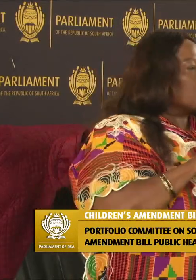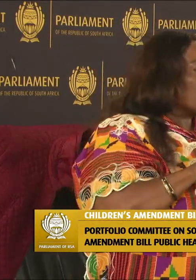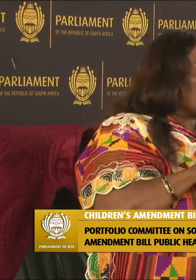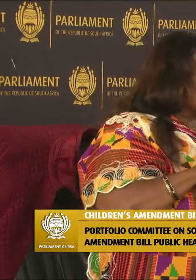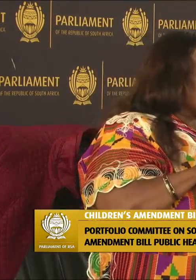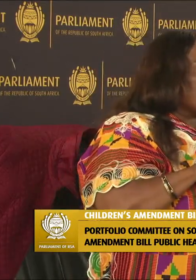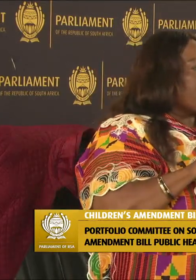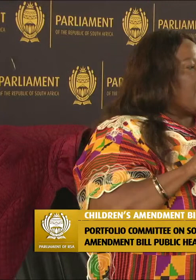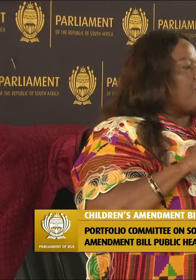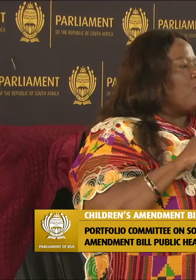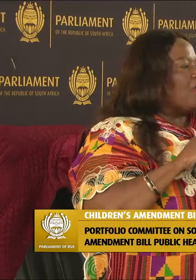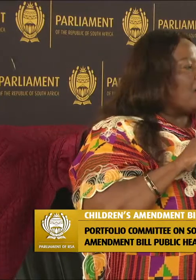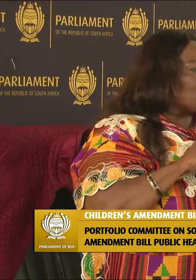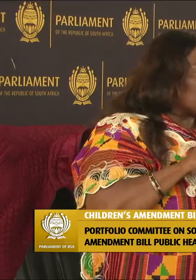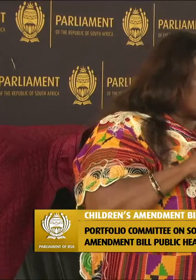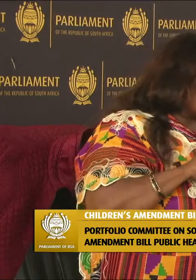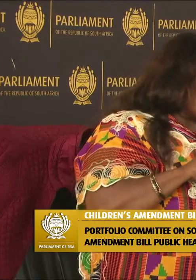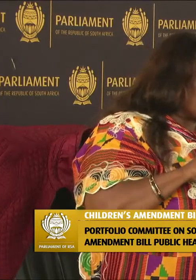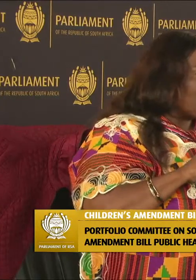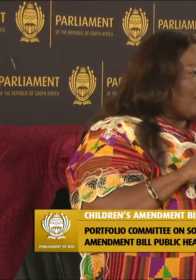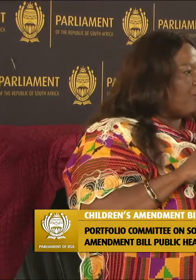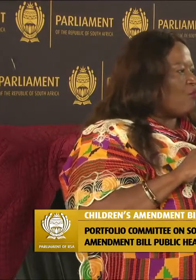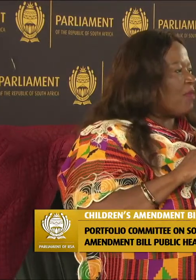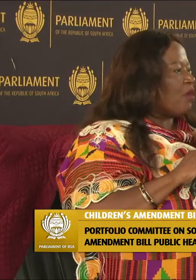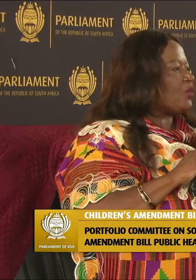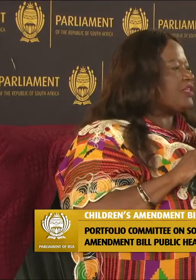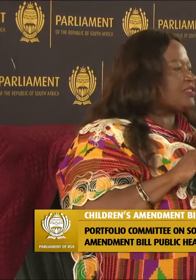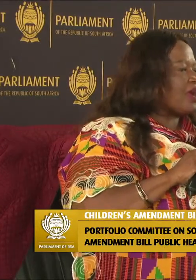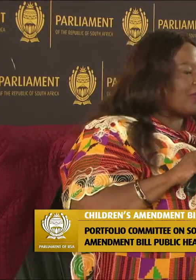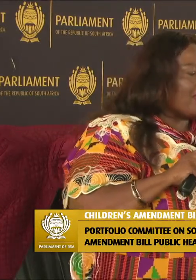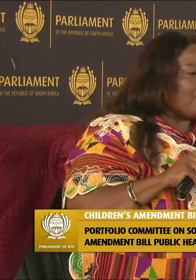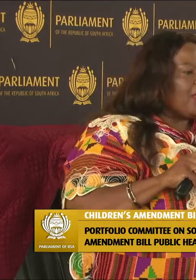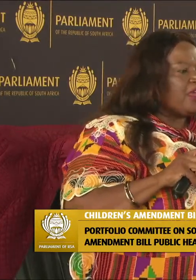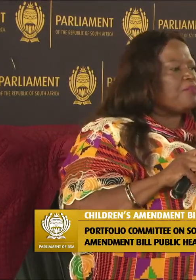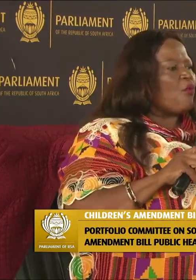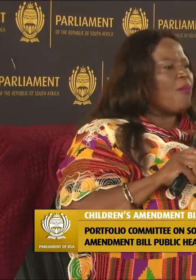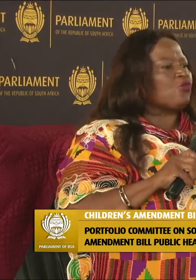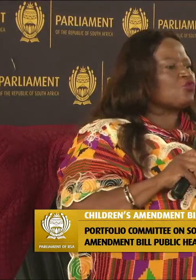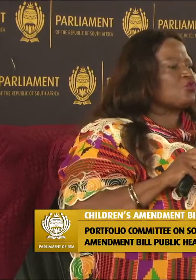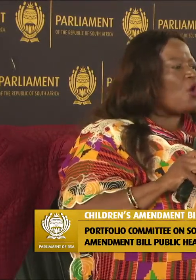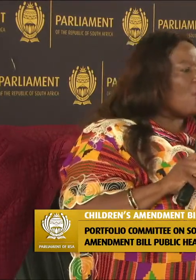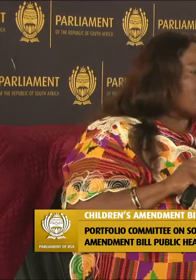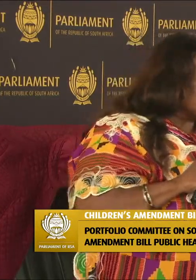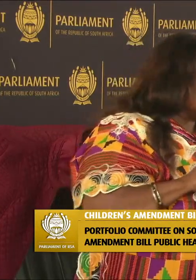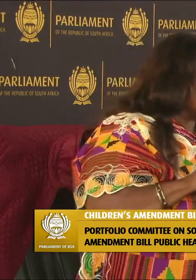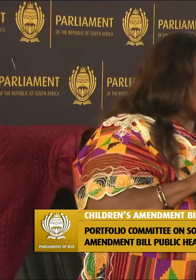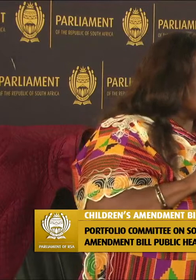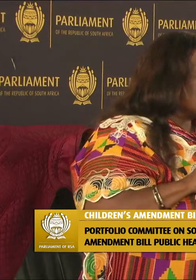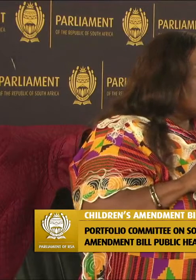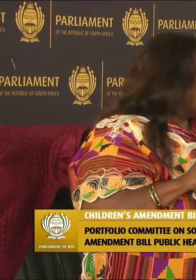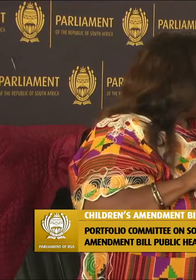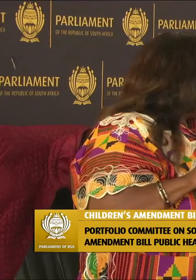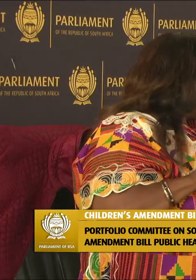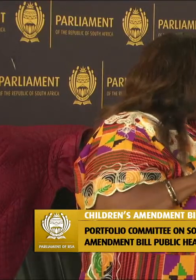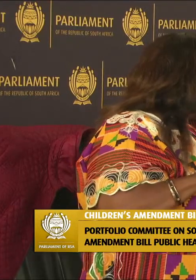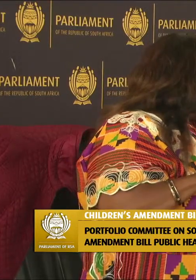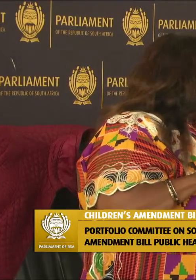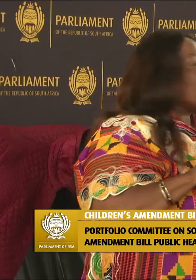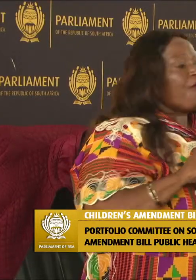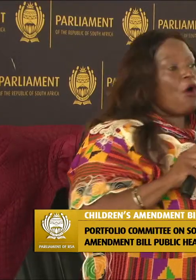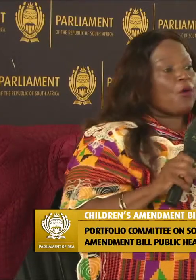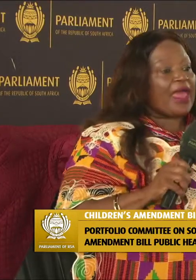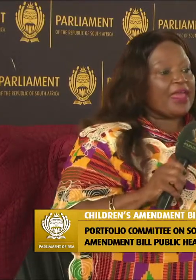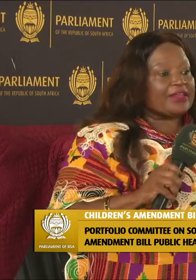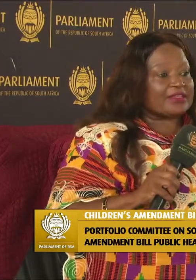ku YouTube, iyaphumla ku Twitter, iyaphuma ku Instagram, iphuma kuzo zonke media.